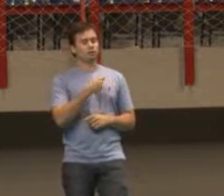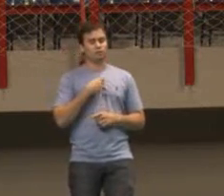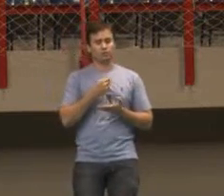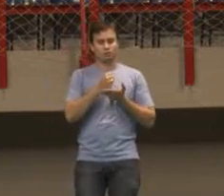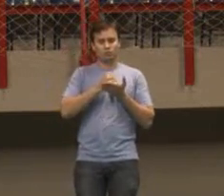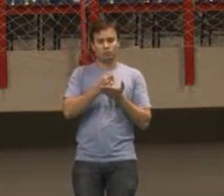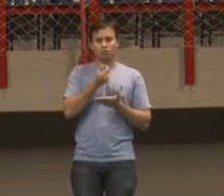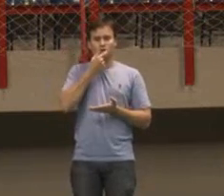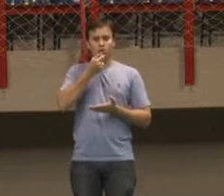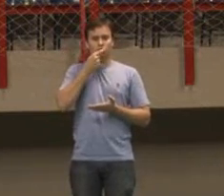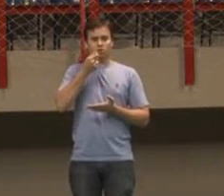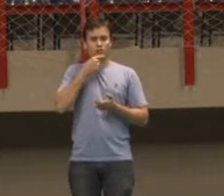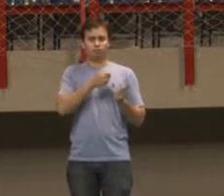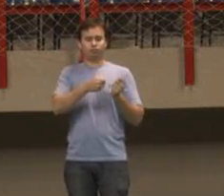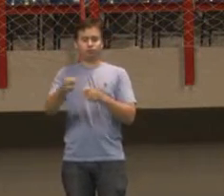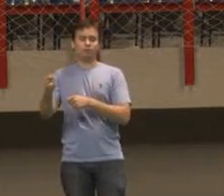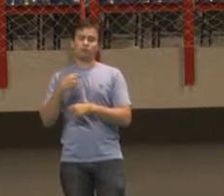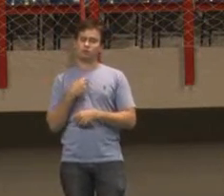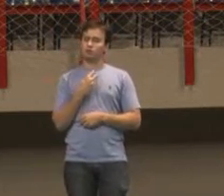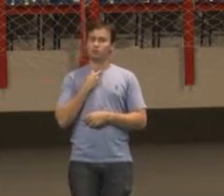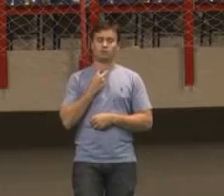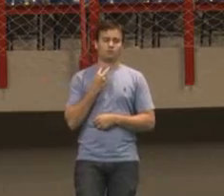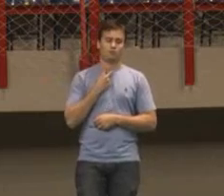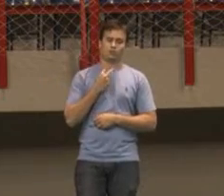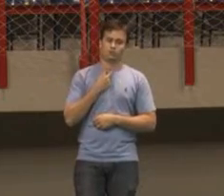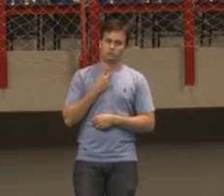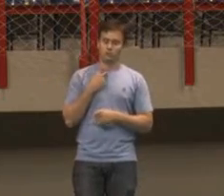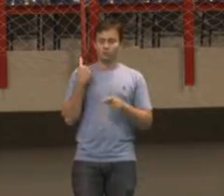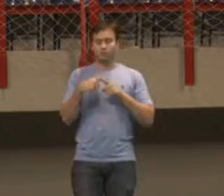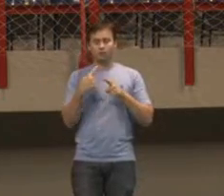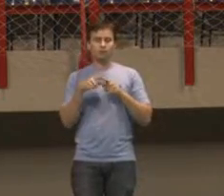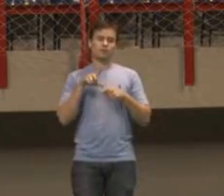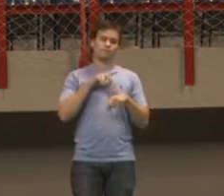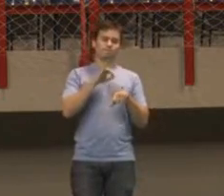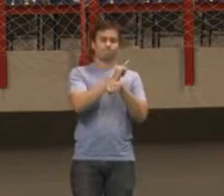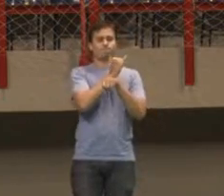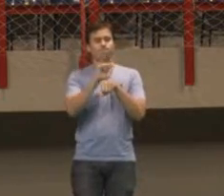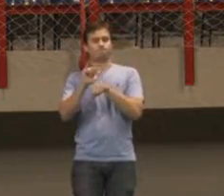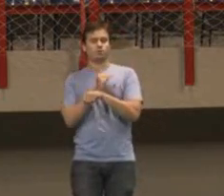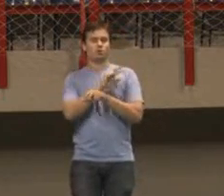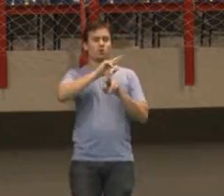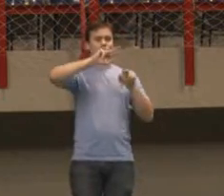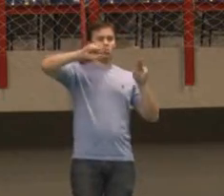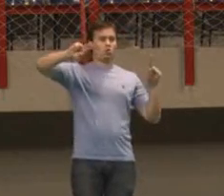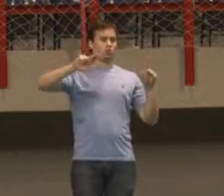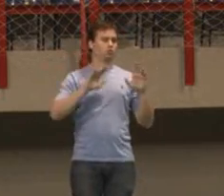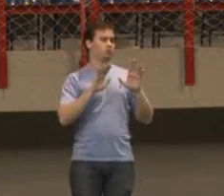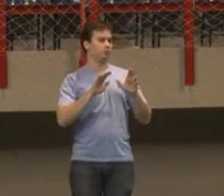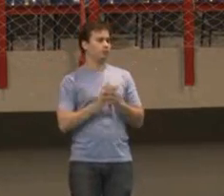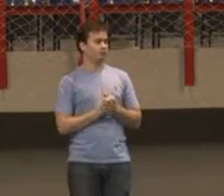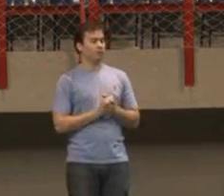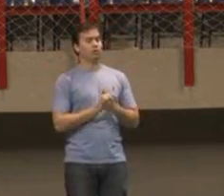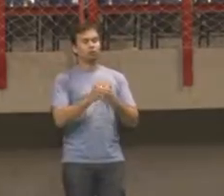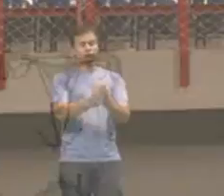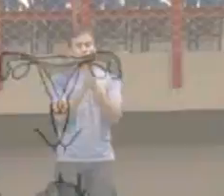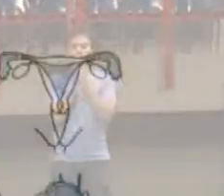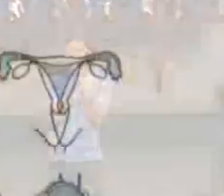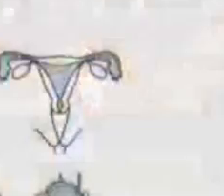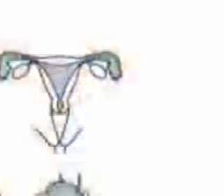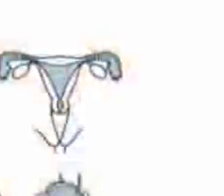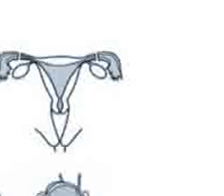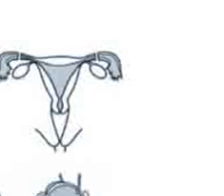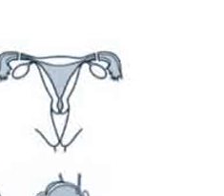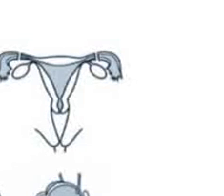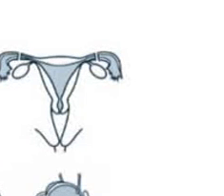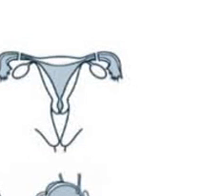fazer isso. Existem outros e muitos métodos mais adequados para que isso ocorra. Por favor, prestem atenção.